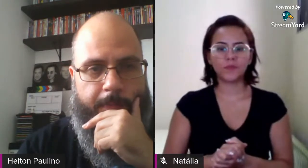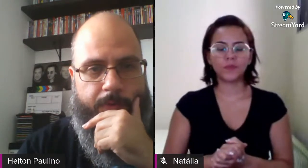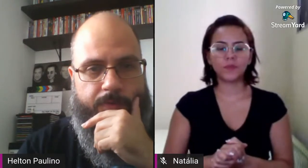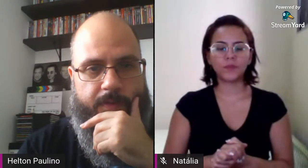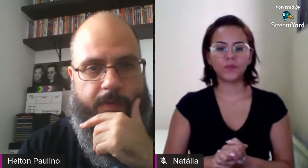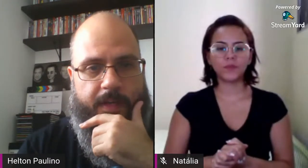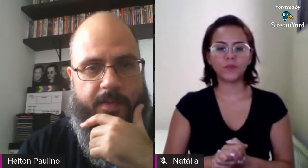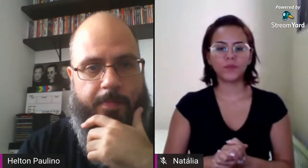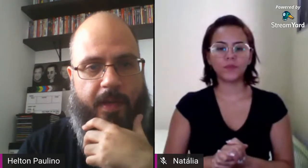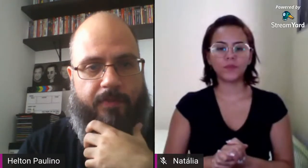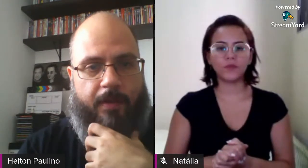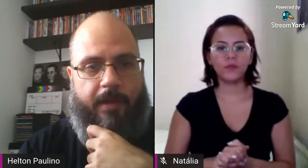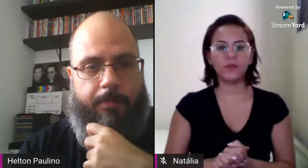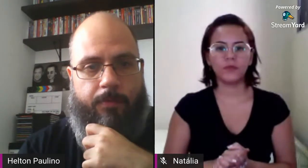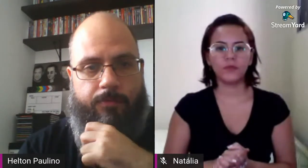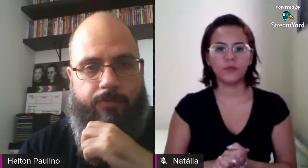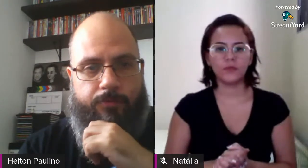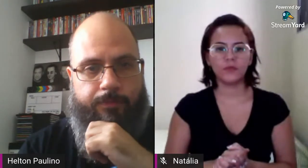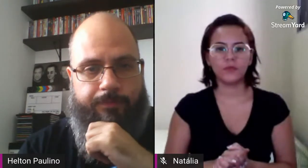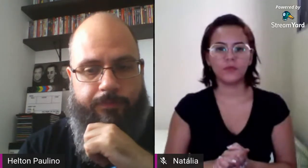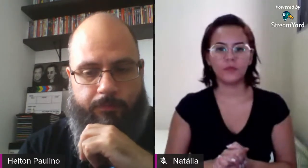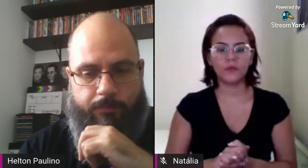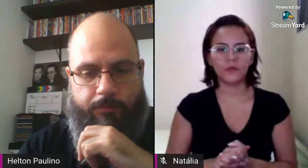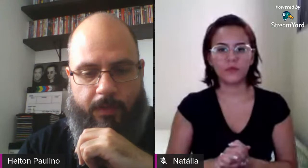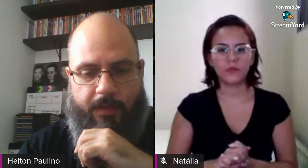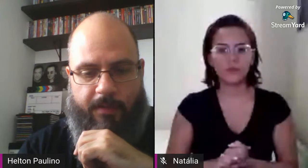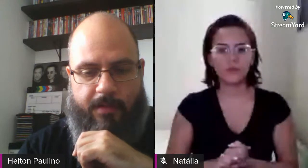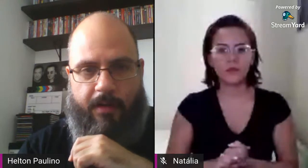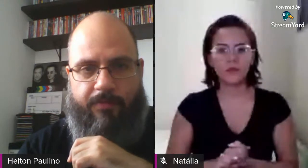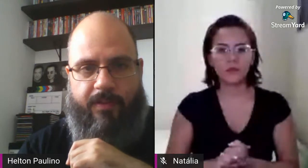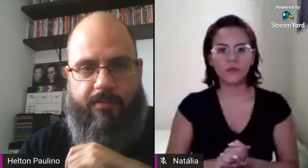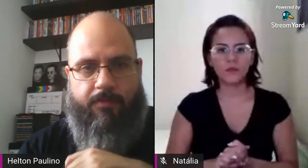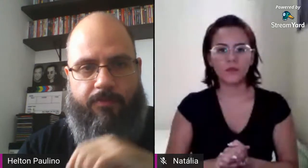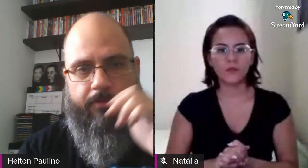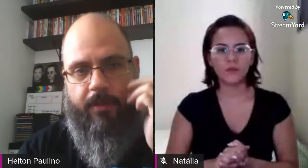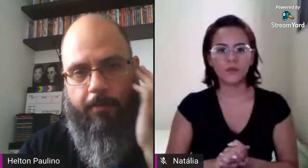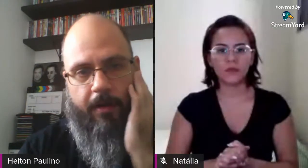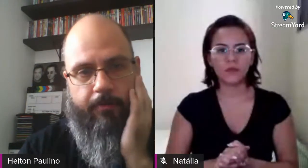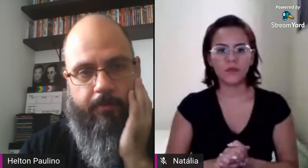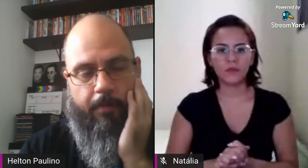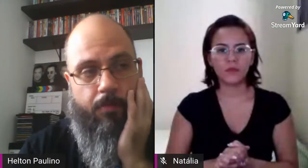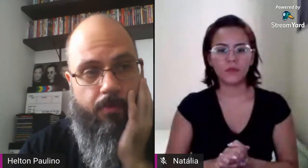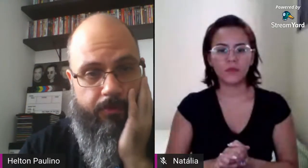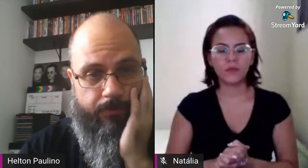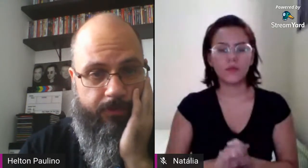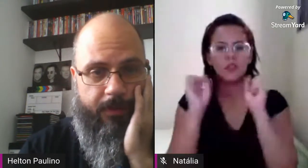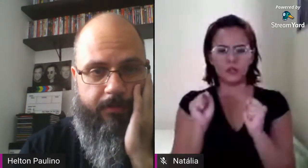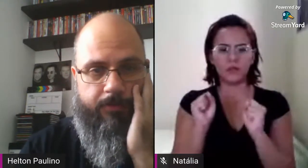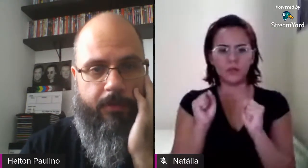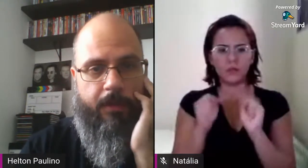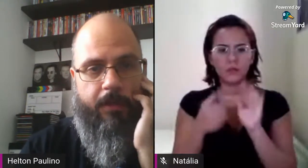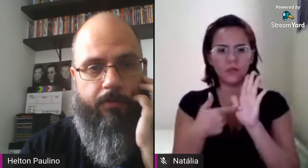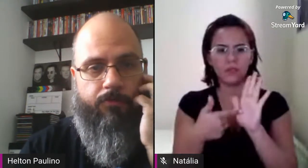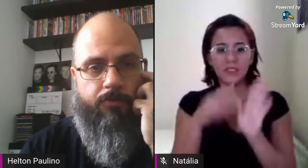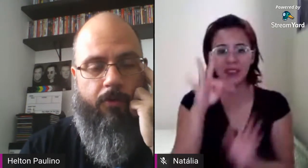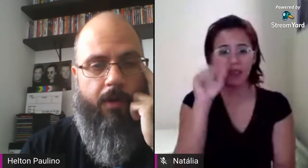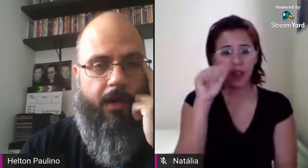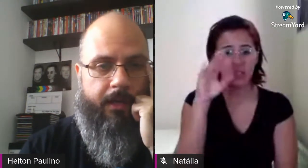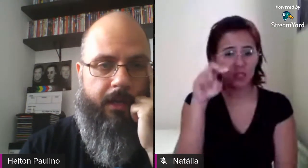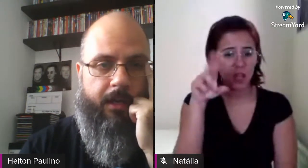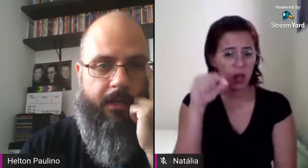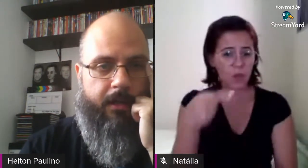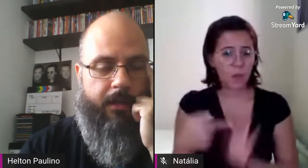o que é produzido aqui sempre reverbere para o mundo. Tassiano, ele vem desenvolvendo um trabalho há muitos anos, não